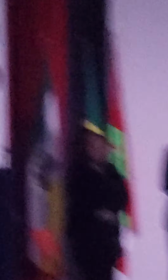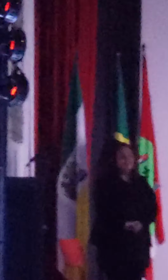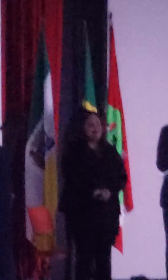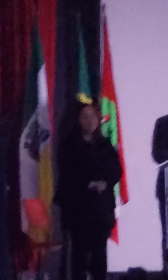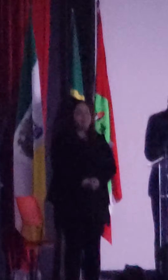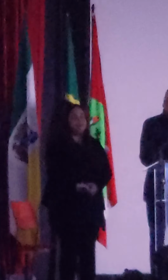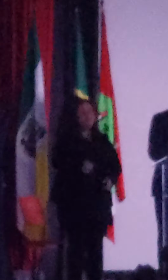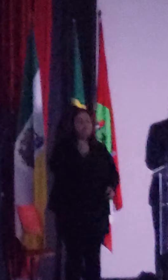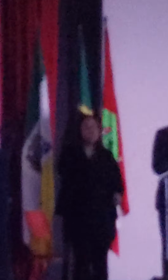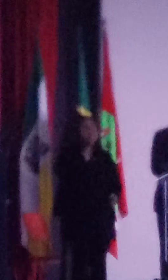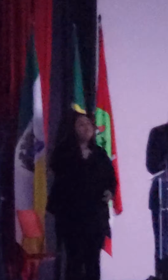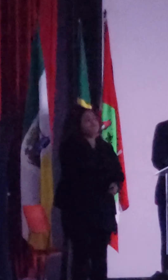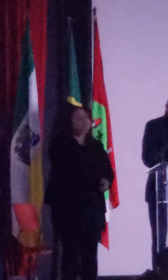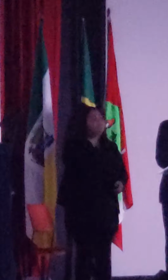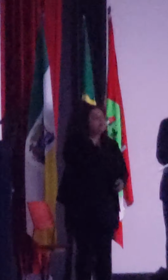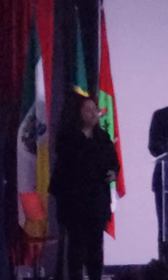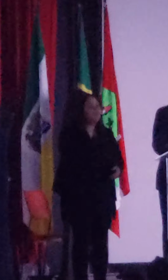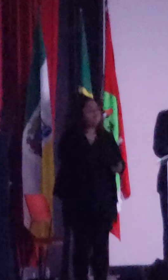Desejo